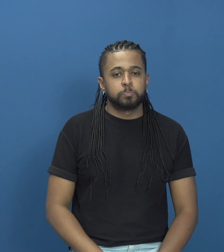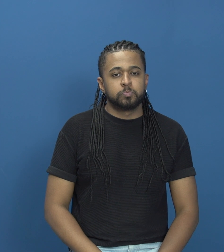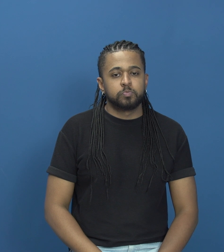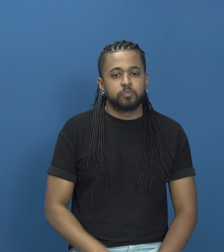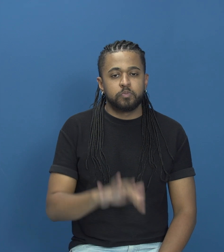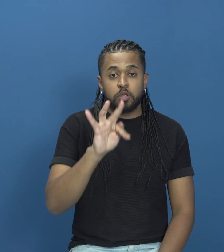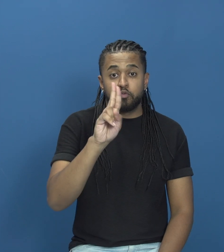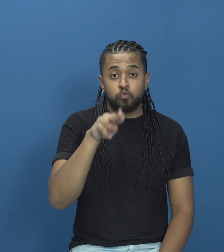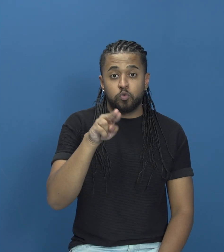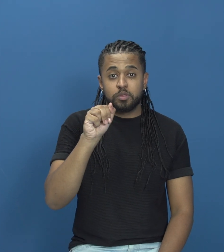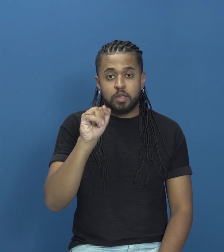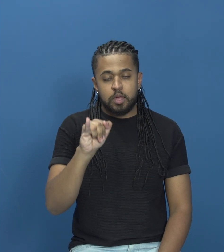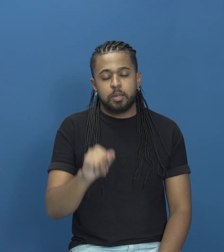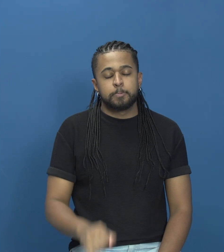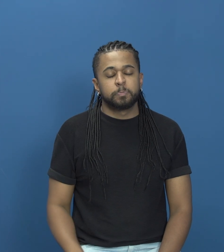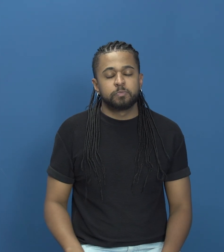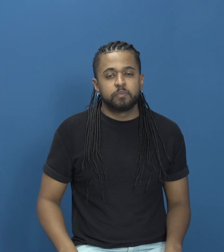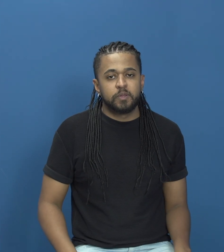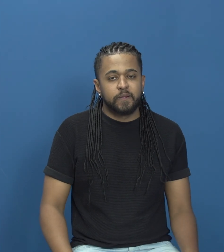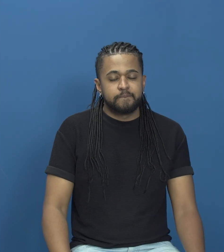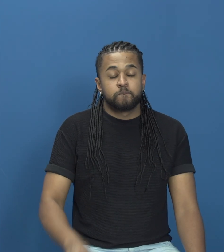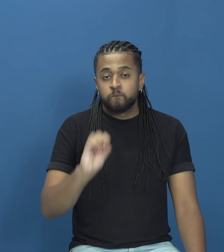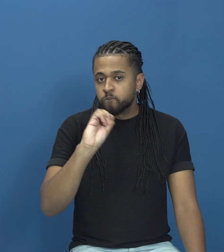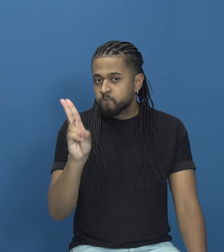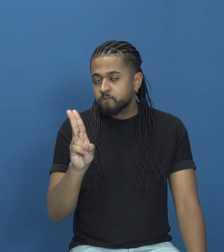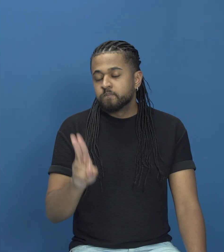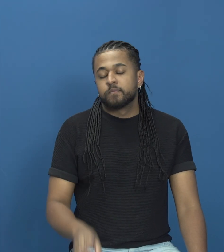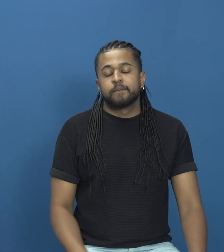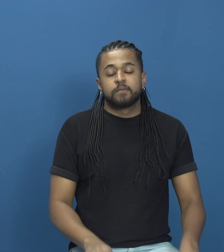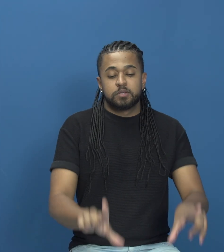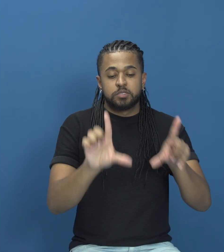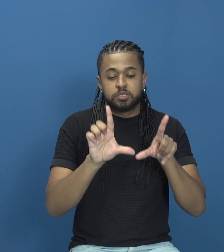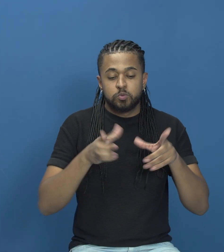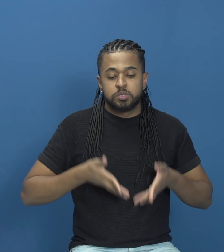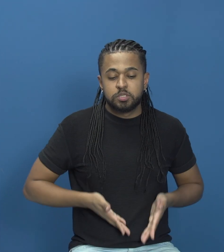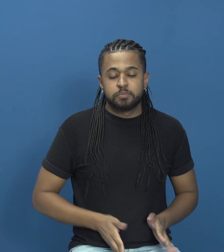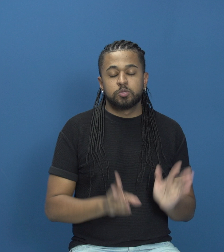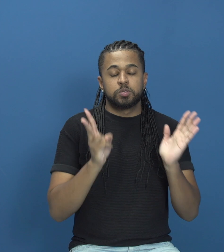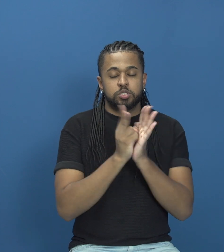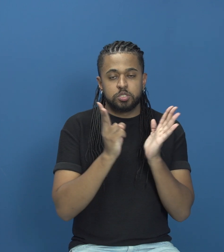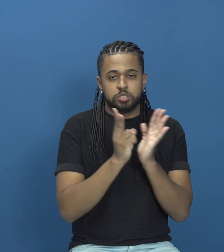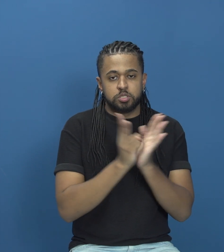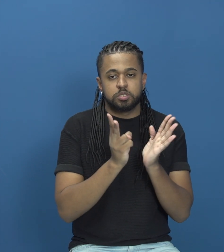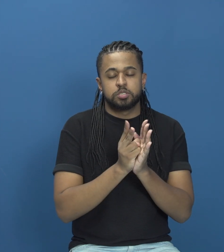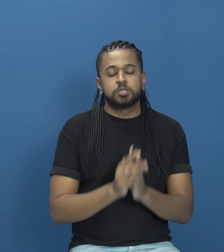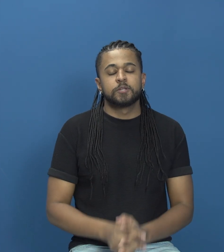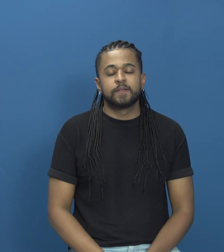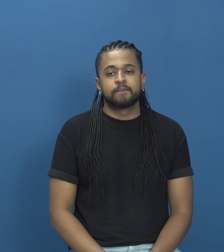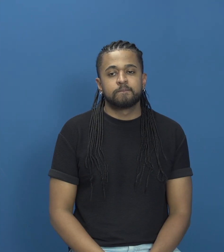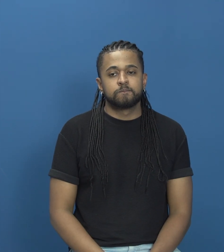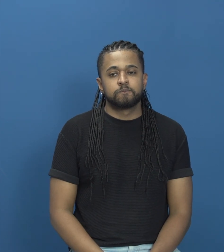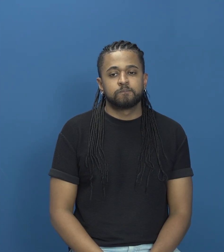parênteses, FUNAI, fecha parênteses, ou certidão de nascimento indígena, abre